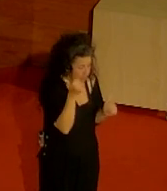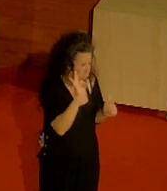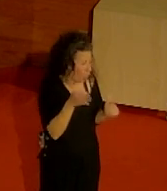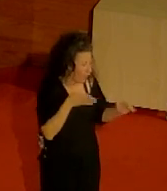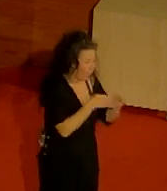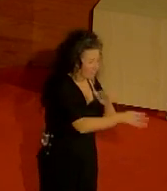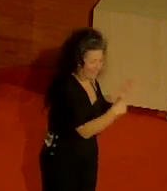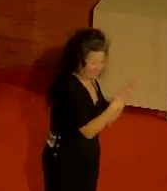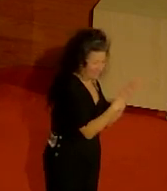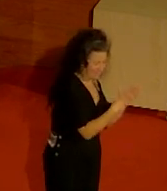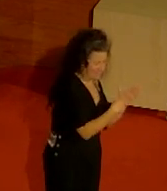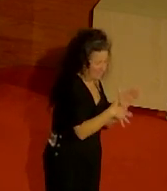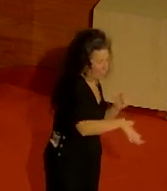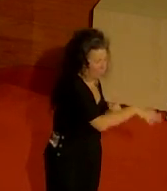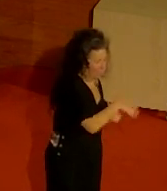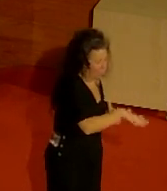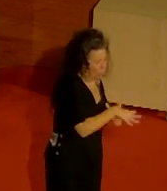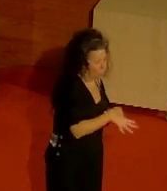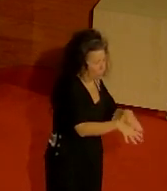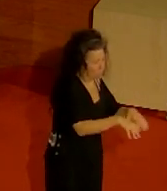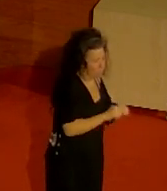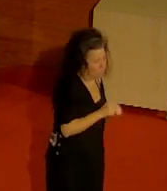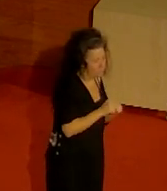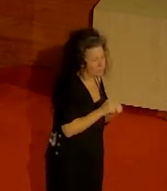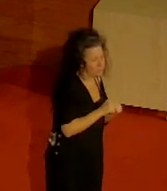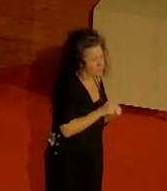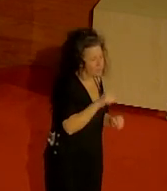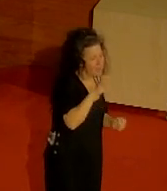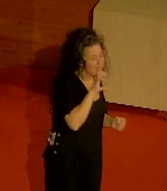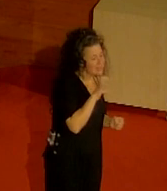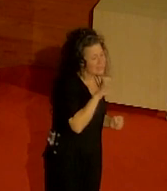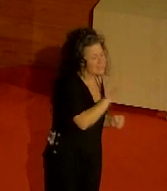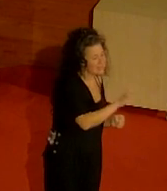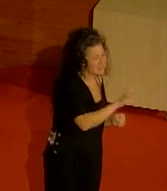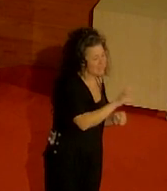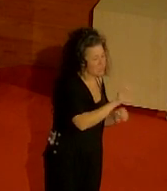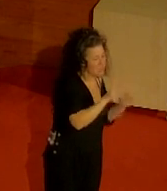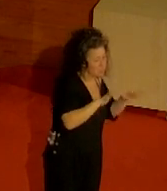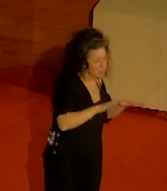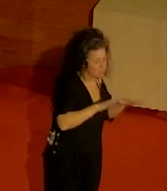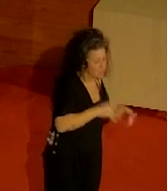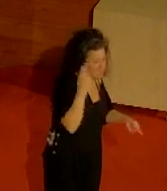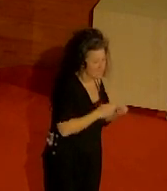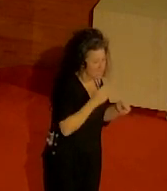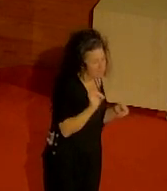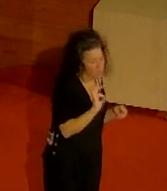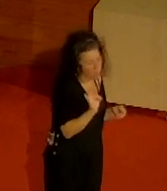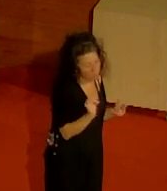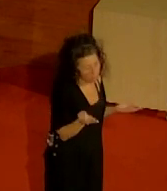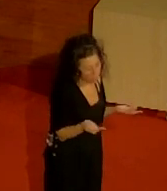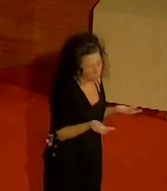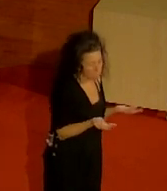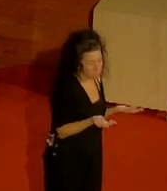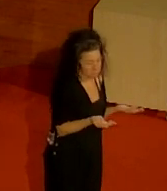armada, por Al-Qaeda en su momento, Estado Islámico, o por el régimen sirio. El régimen sirio directamente, en la mayoría de las ocasiones, no daba